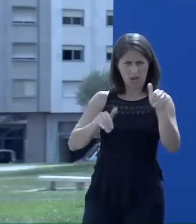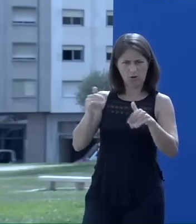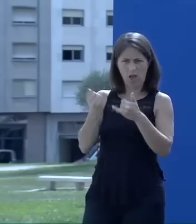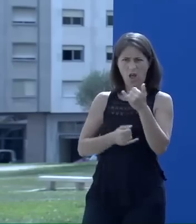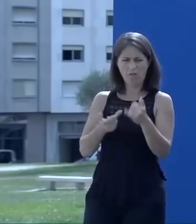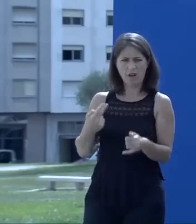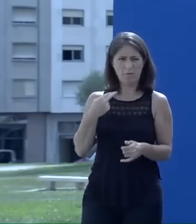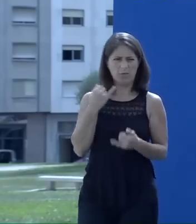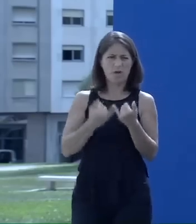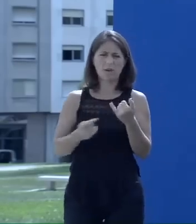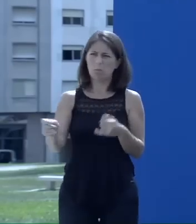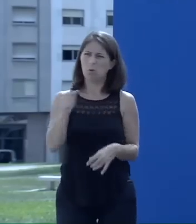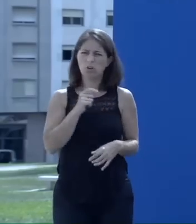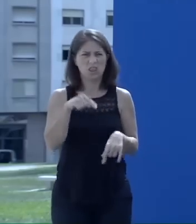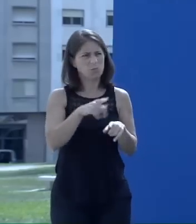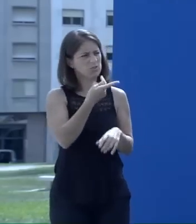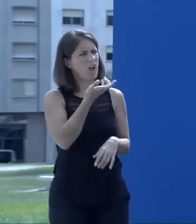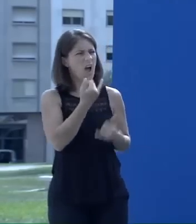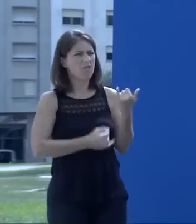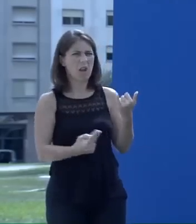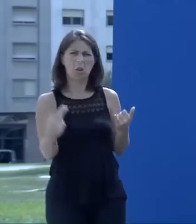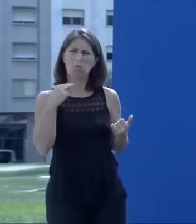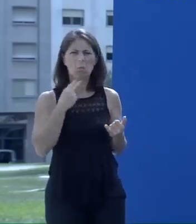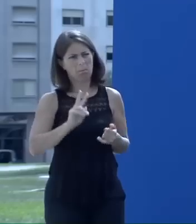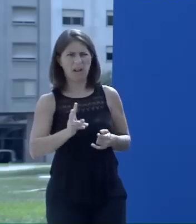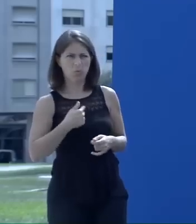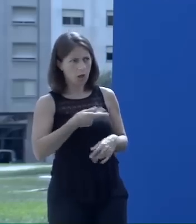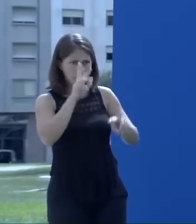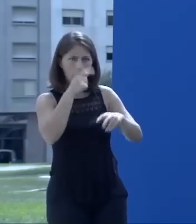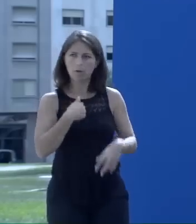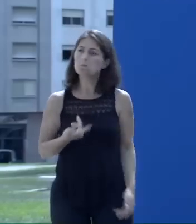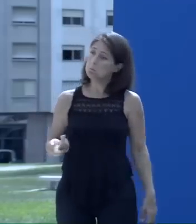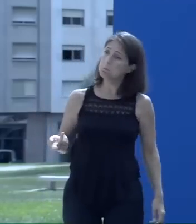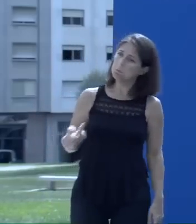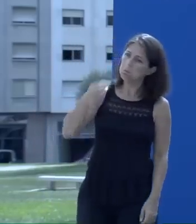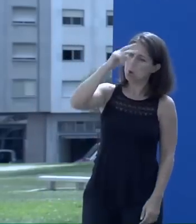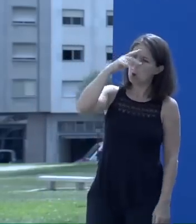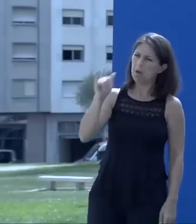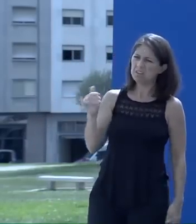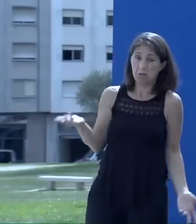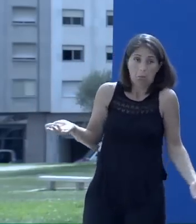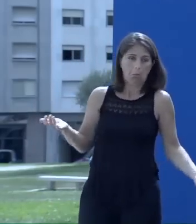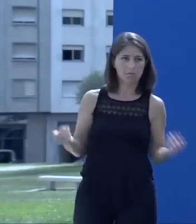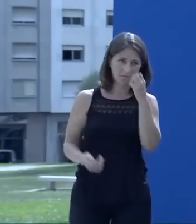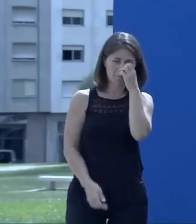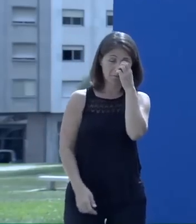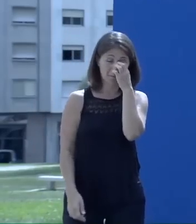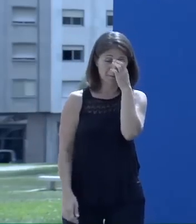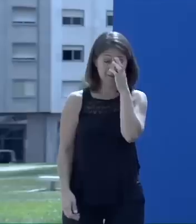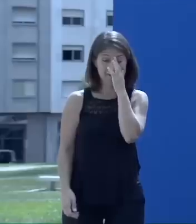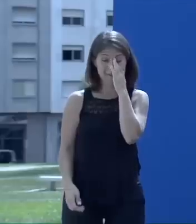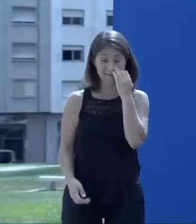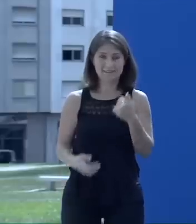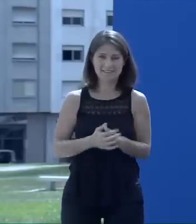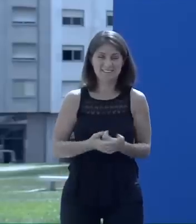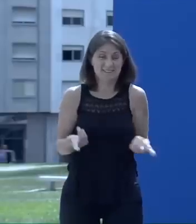Viñeron un día a facer unha pregunta: "Usted non lle preocupa Venezuela?" Dixen: "Claro que me preocupa Venezuela e non me va a preocupar."